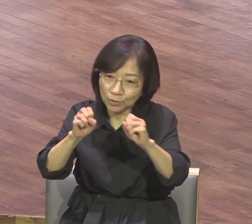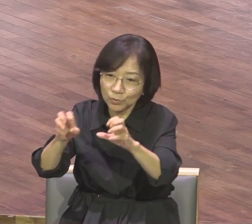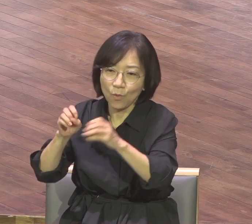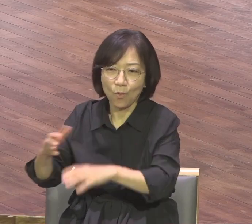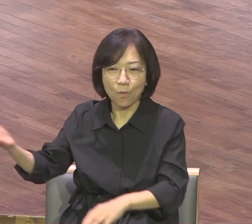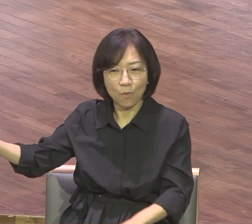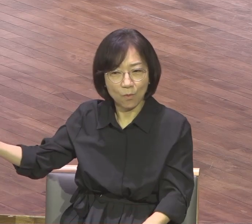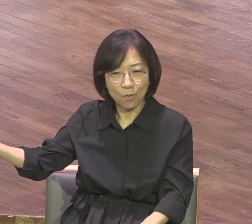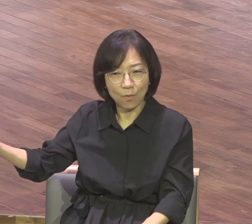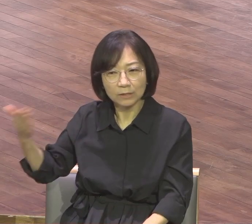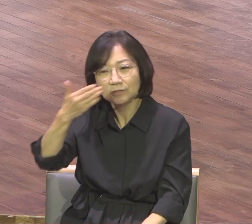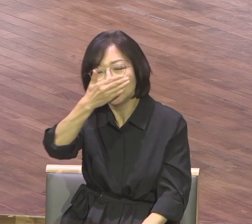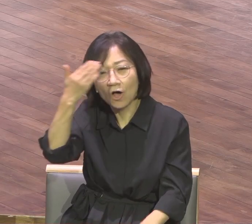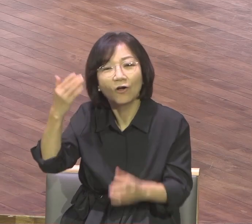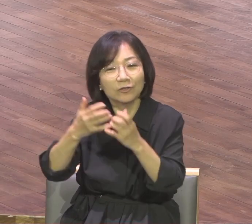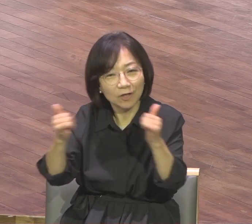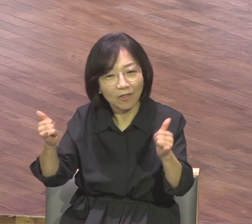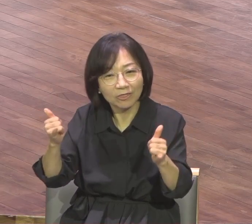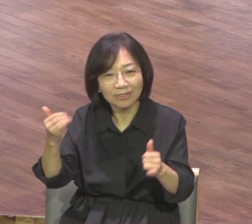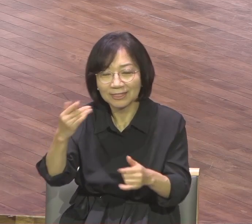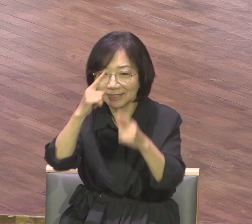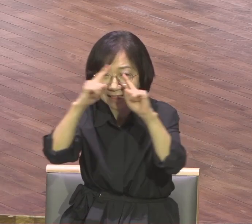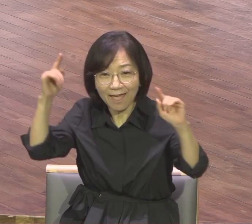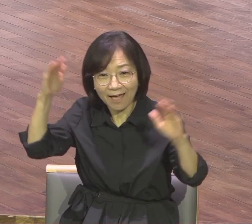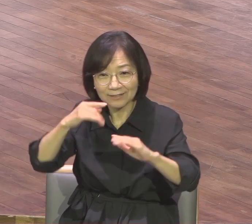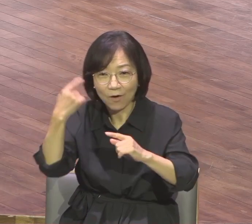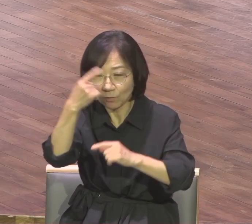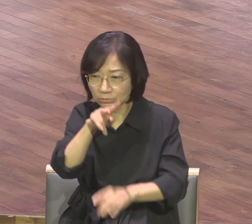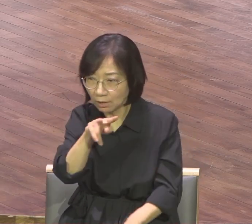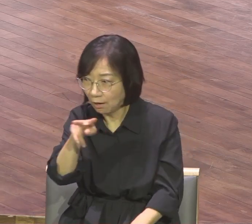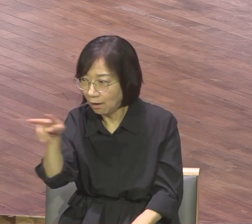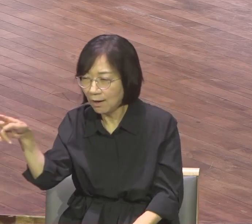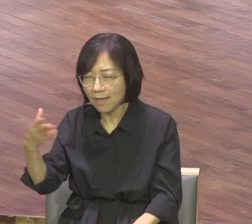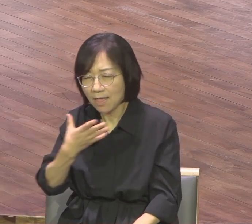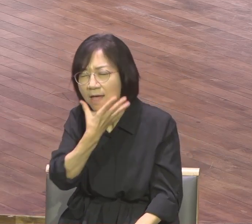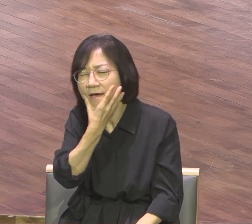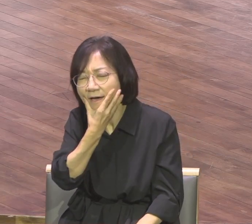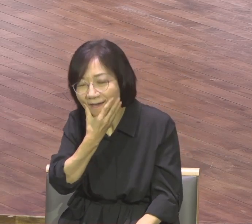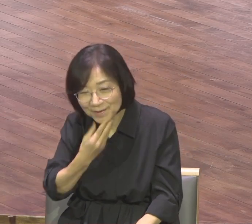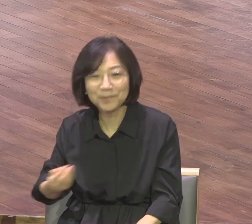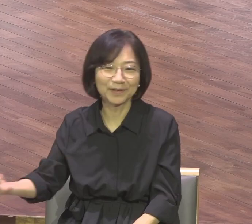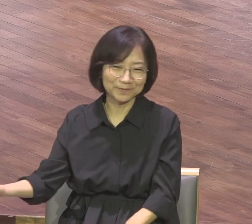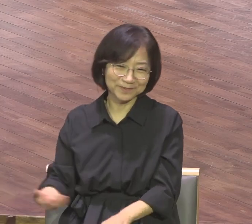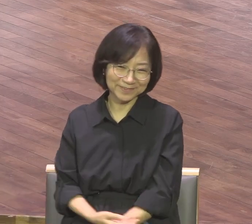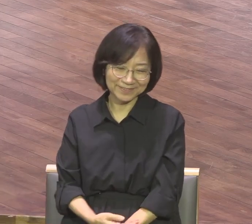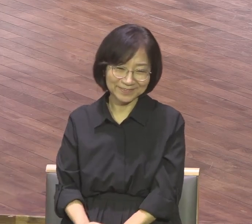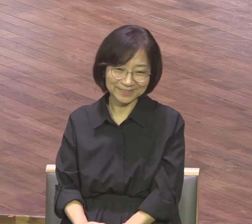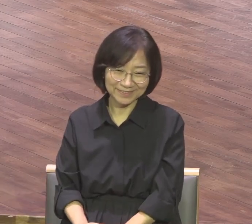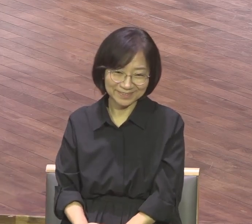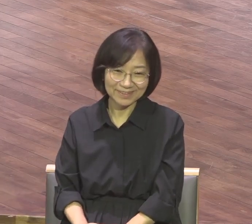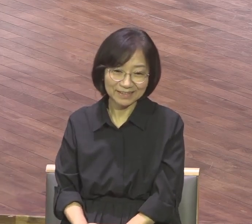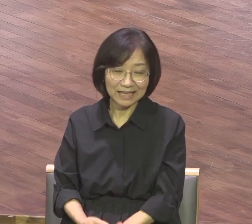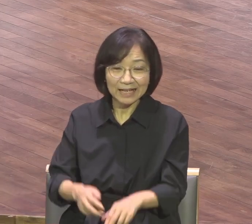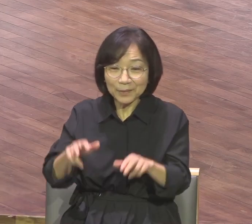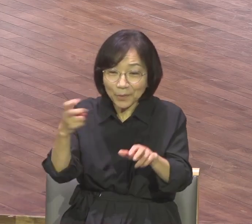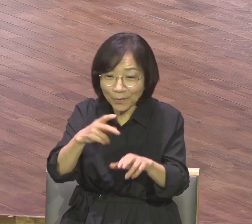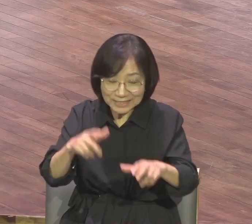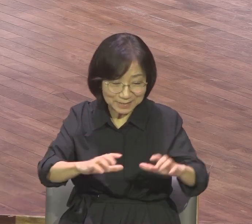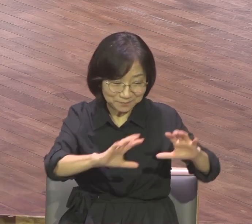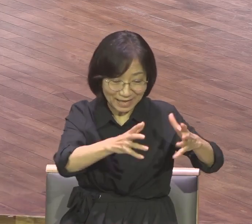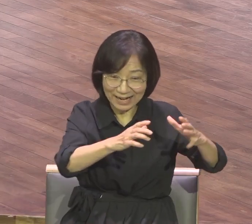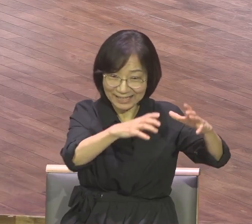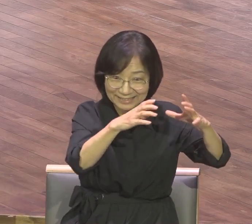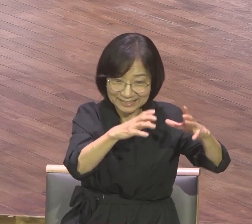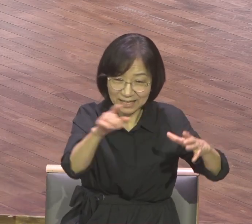모습들 너무 행복해 보여. 참 행복, 너무 행복해 보여. 지금 대륙별 찬양 연습을